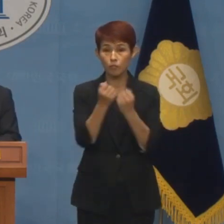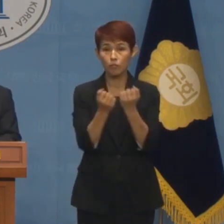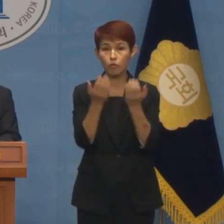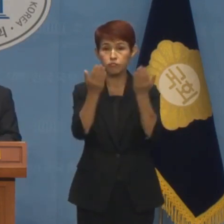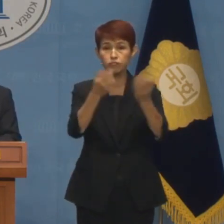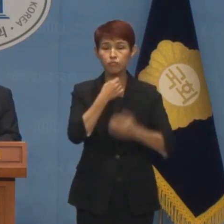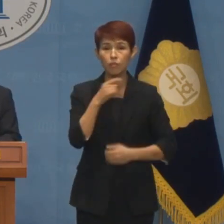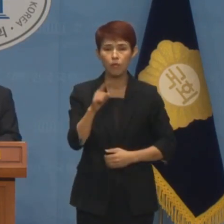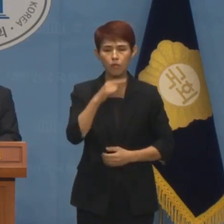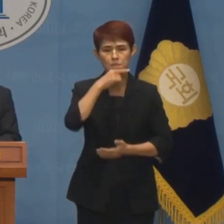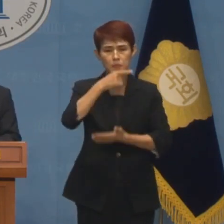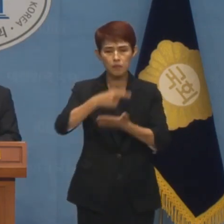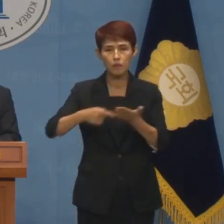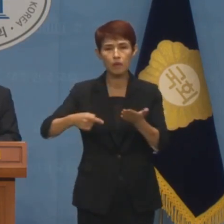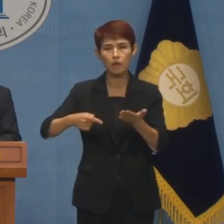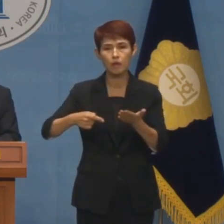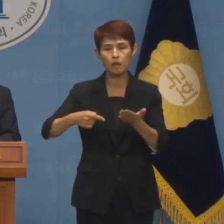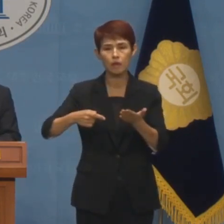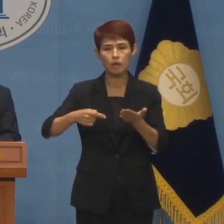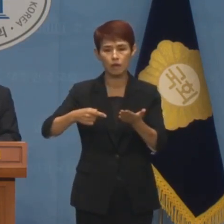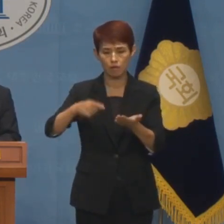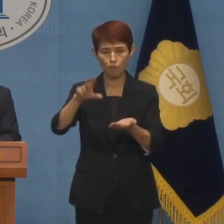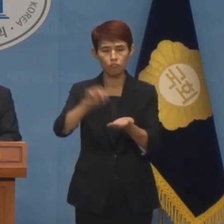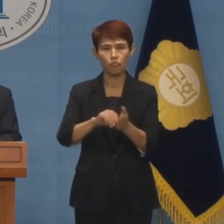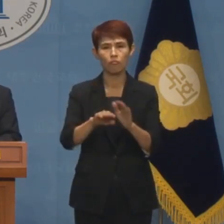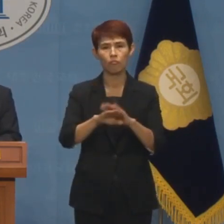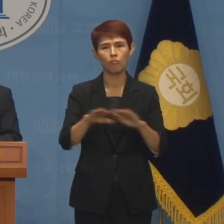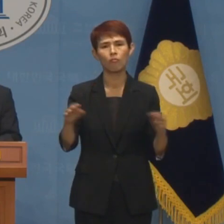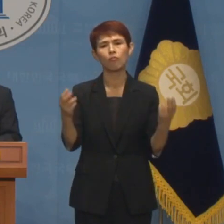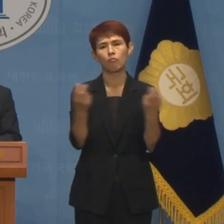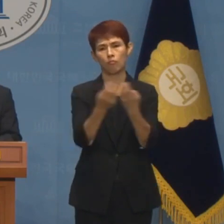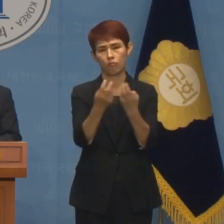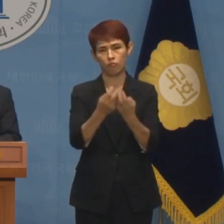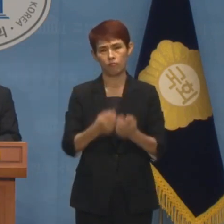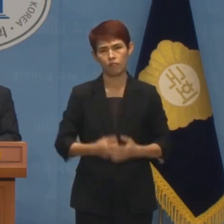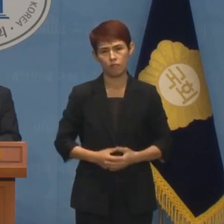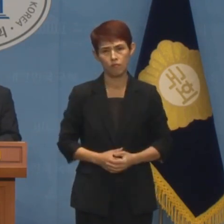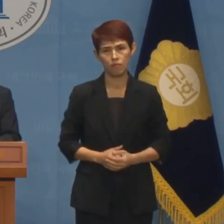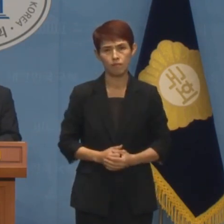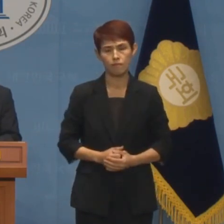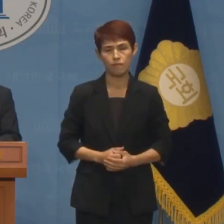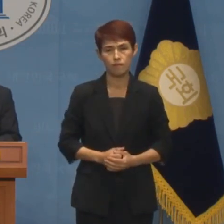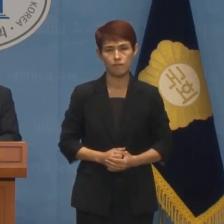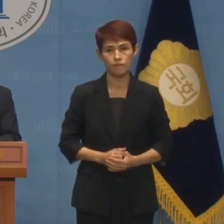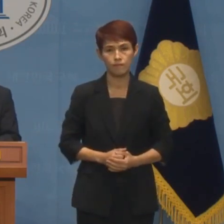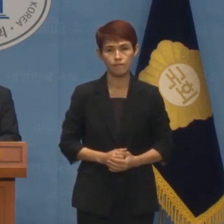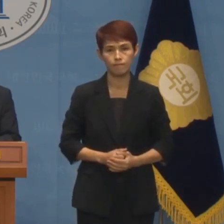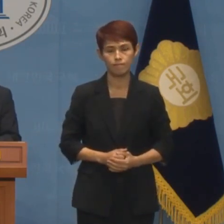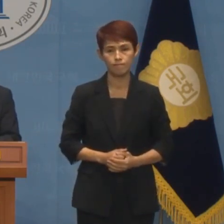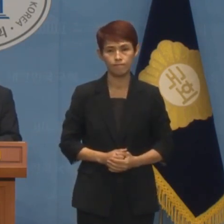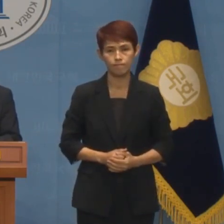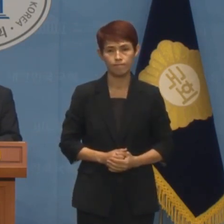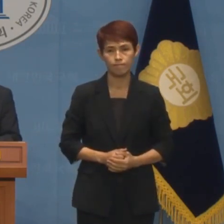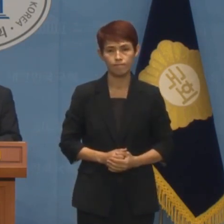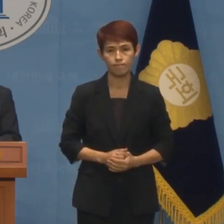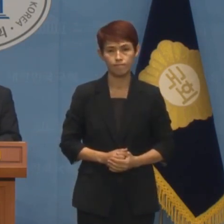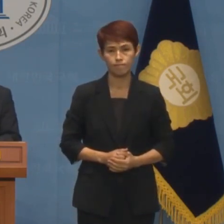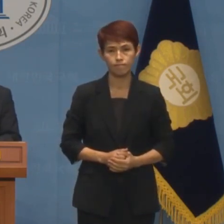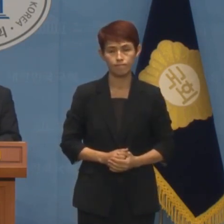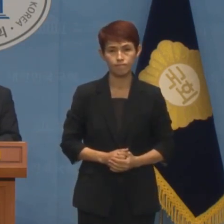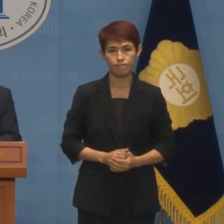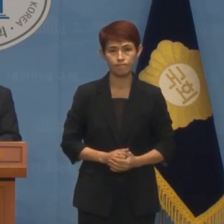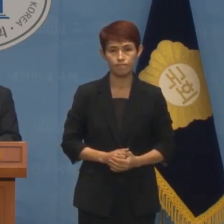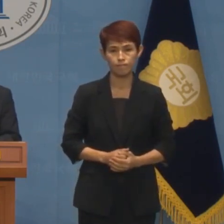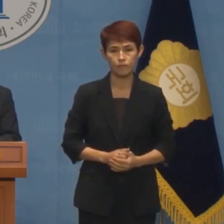그러면 피해를 어떻게 해결을 할 거냐. 이 부분이 가장 큰 문제인데 이 부분과 관련해서 왜 이런